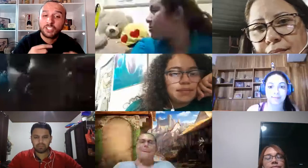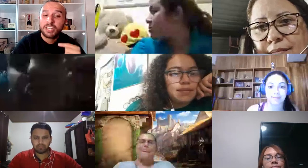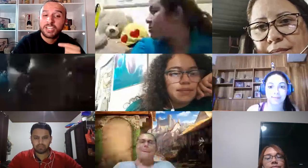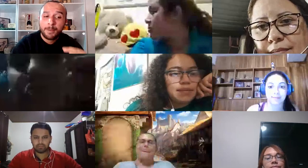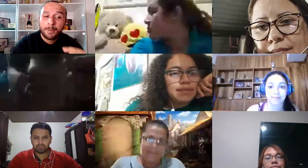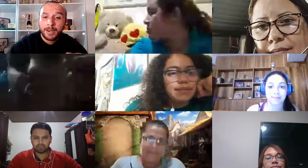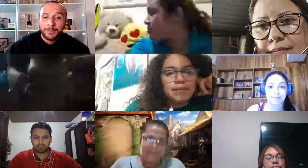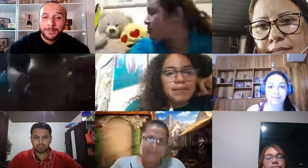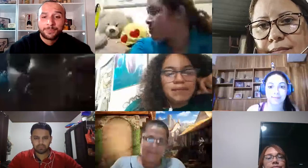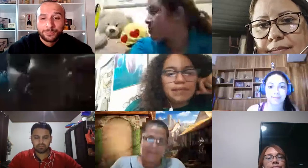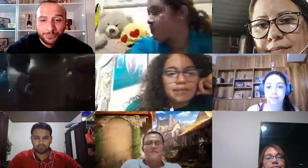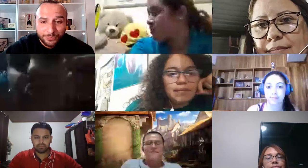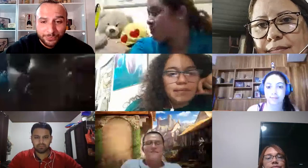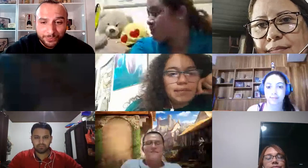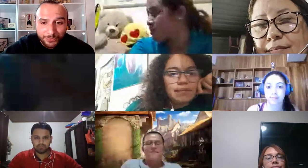haciendo trampa.